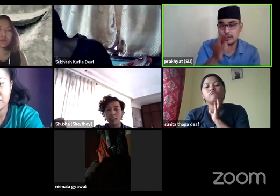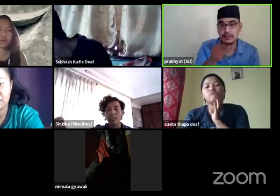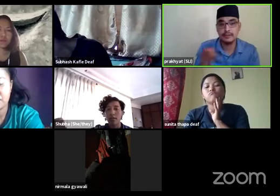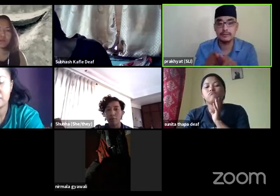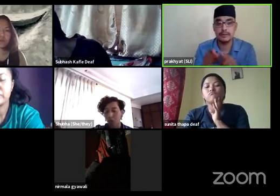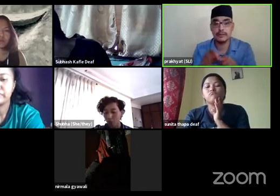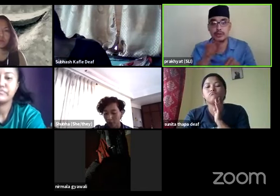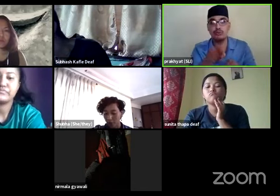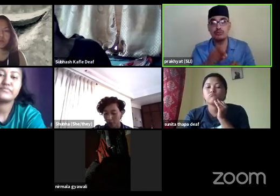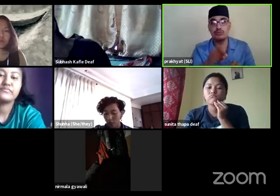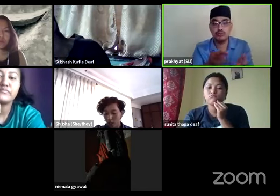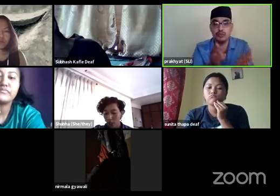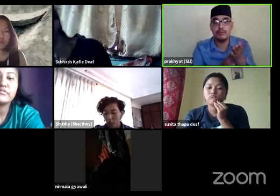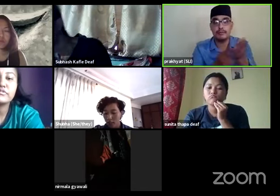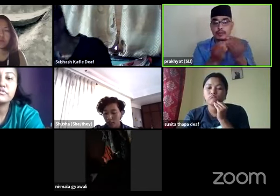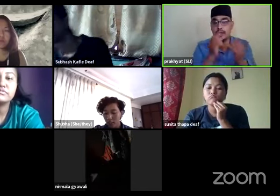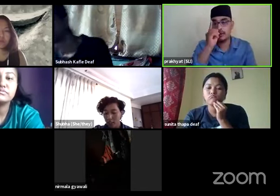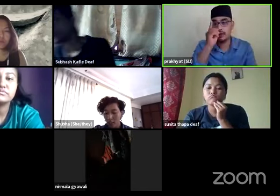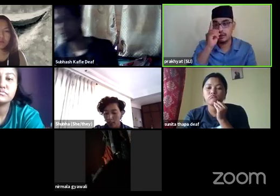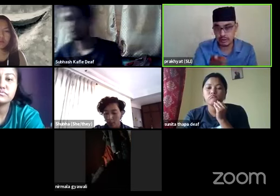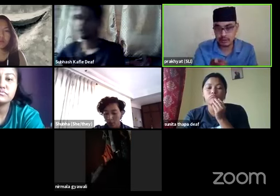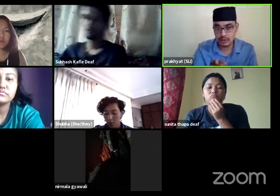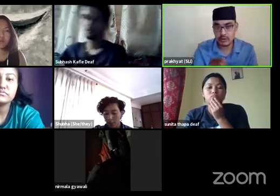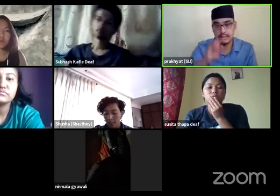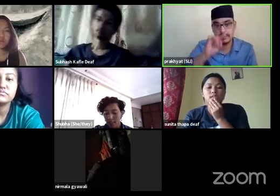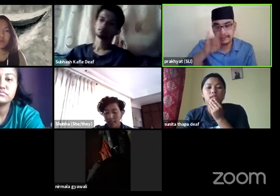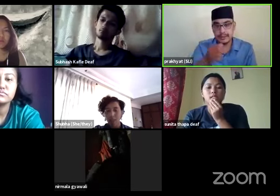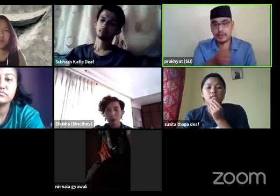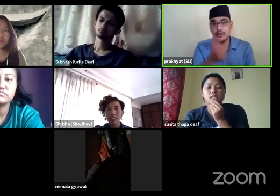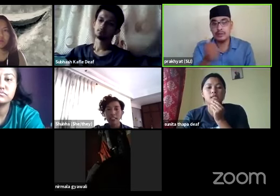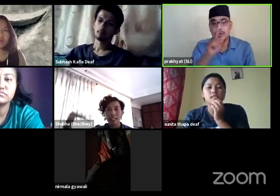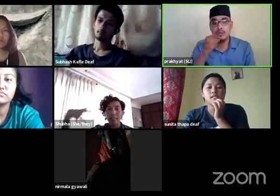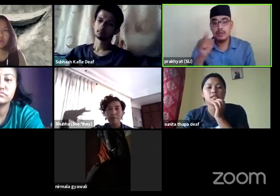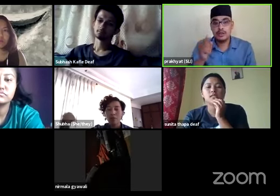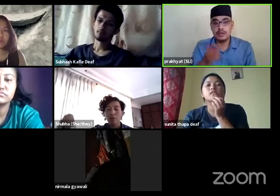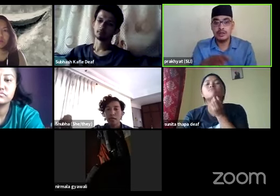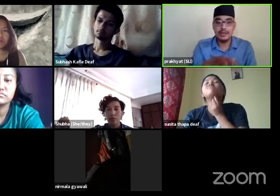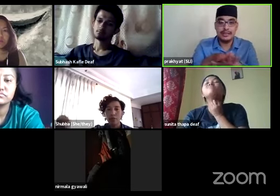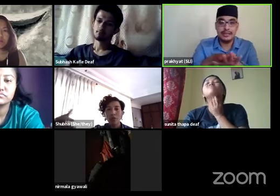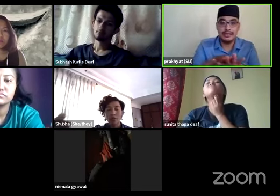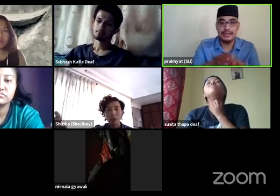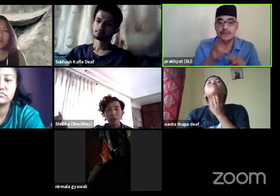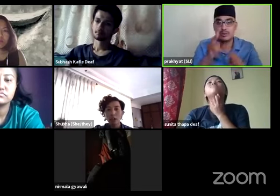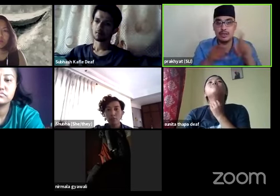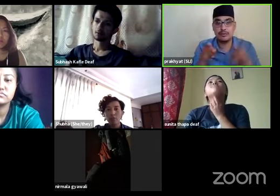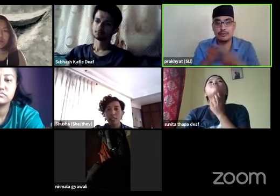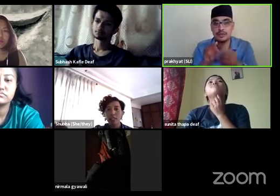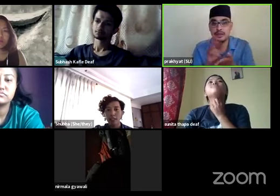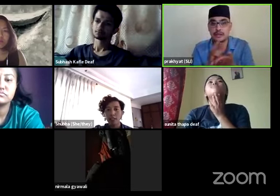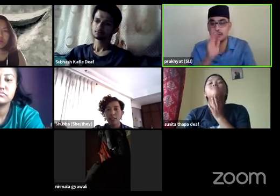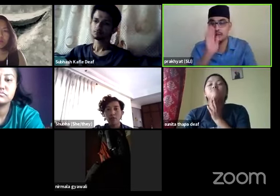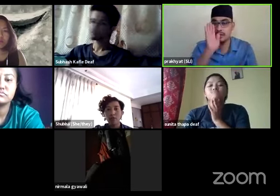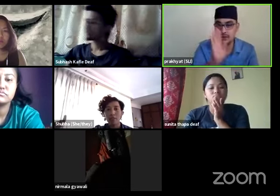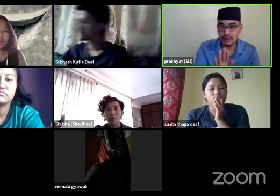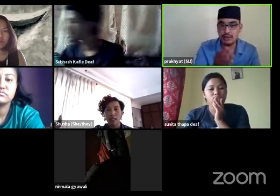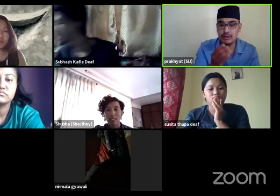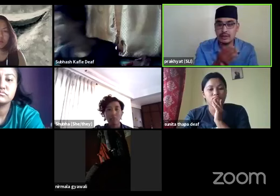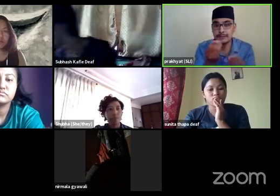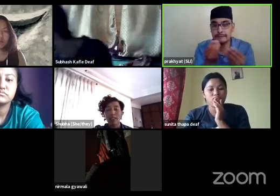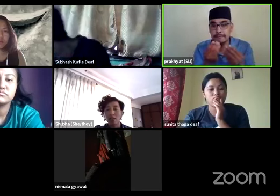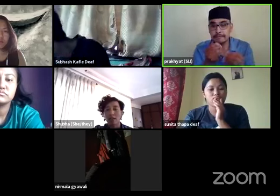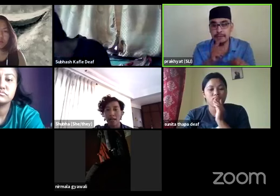क्वालिटेटिभ चाहिँ हामीले थप गरेको हो अनि फेरि अर्को एउटा चाहिँ यही अब कति धेरै कुराहरू रिपोर्टमा छ जुन मैले अघि थोरै